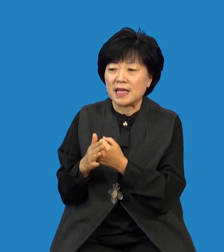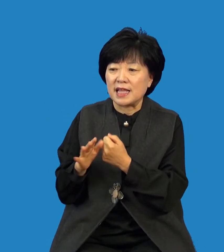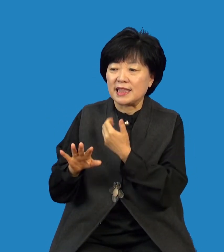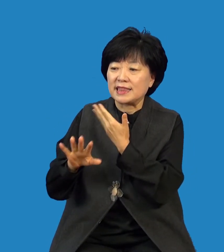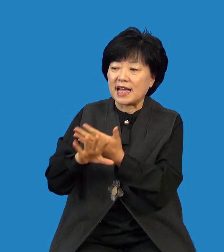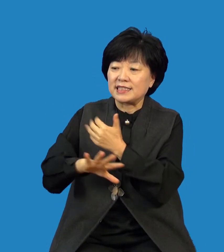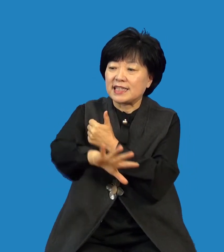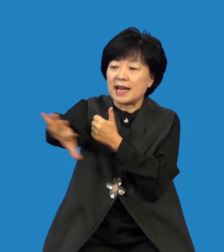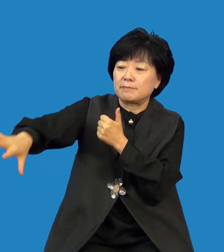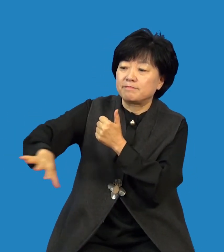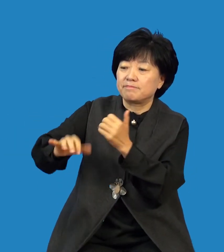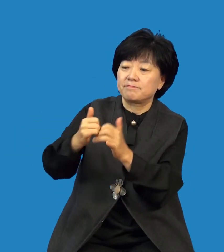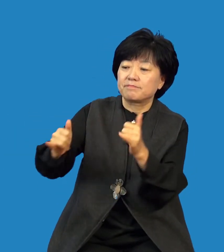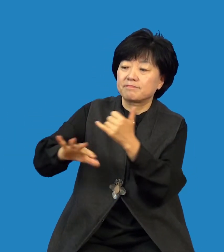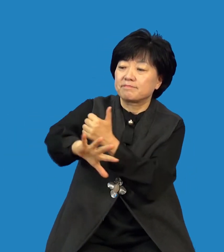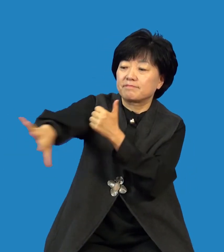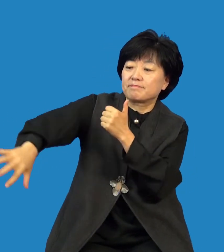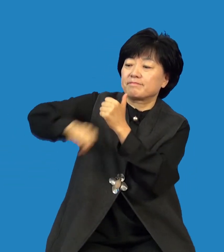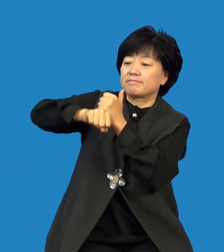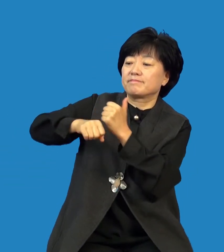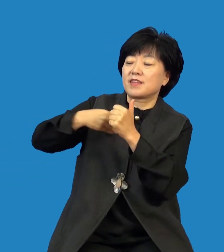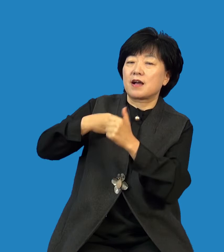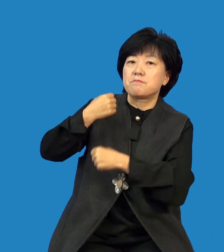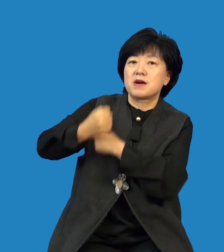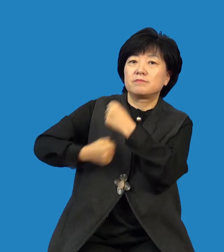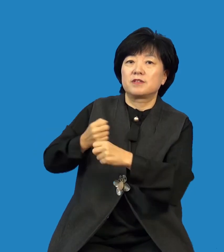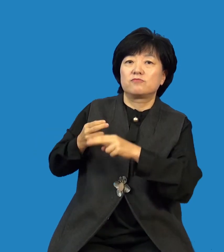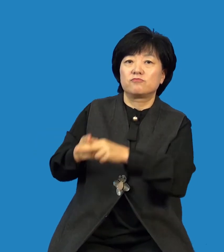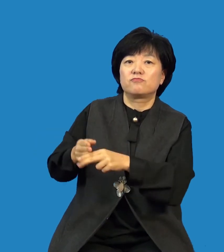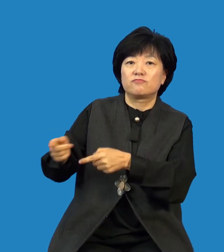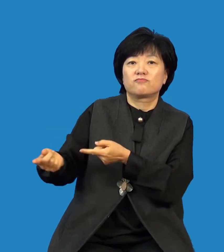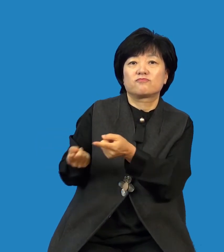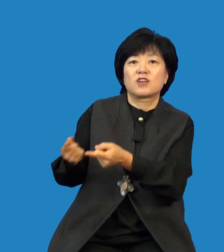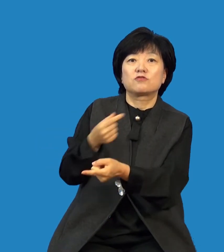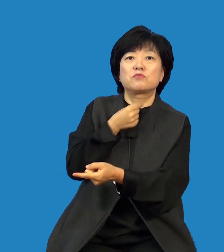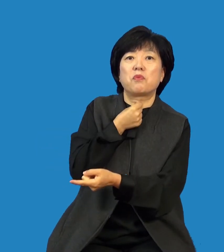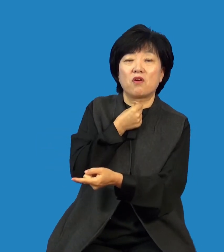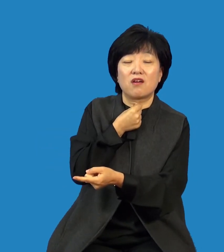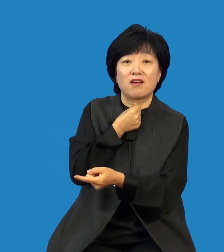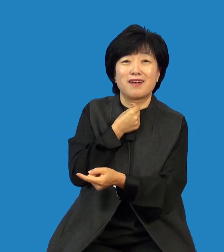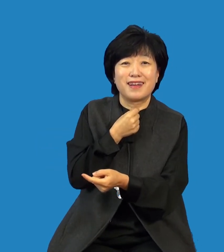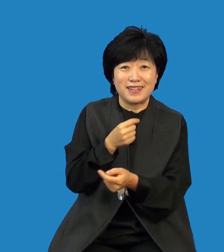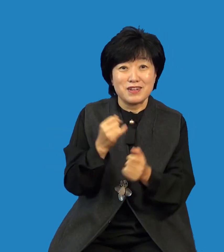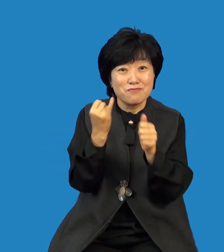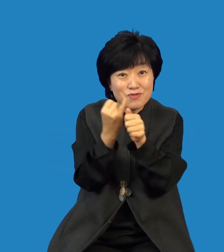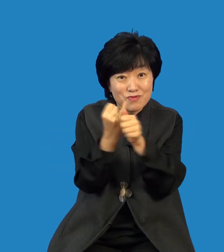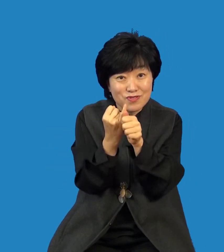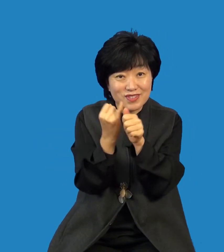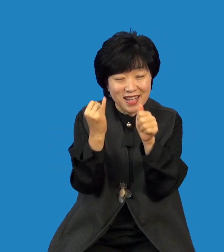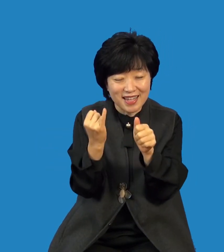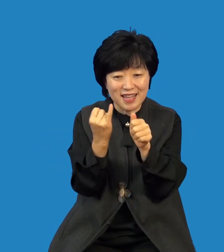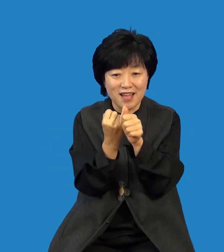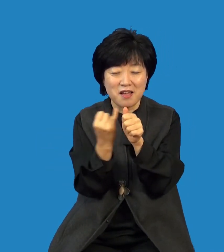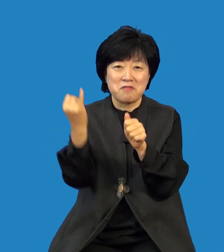그렇지요. 특별히 부부관계에 보면 여러분 그런 거 많이 느껴지지 않으세요? 아내는 남편을 내가 원하는 대로 하고 싶어 하고